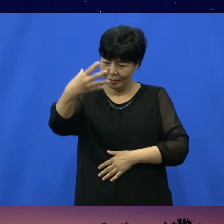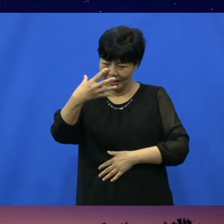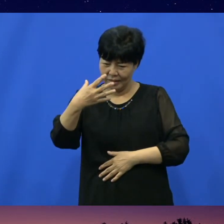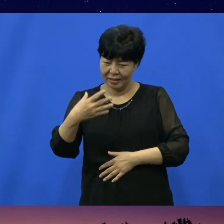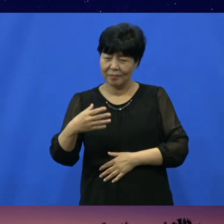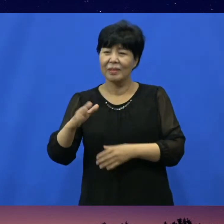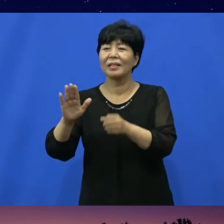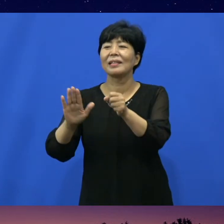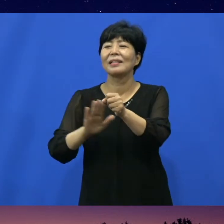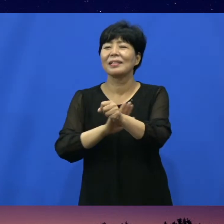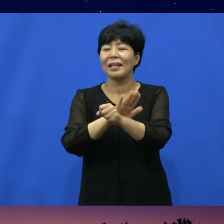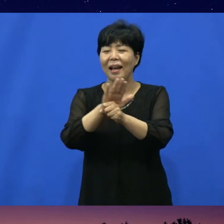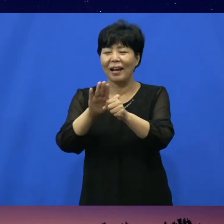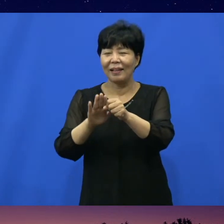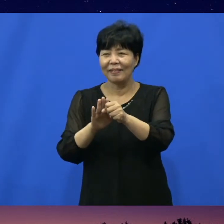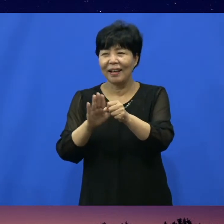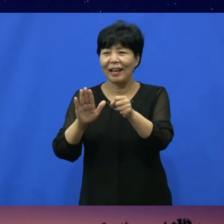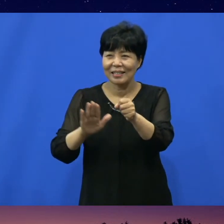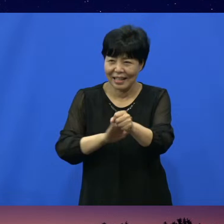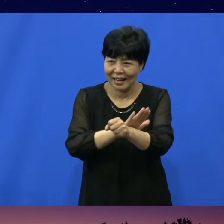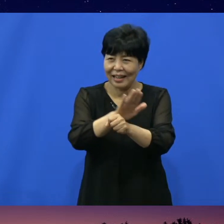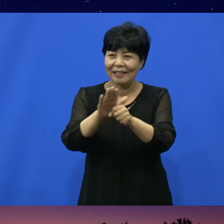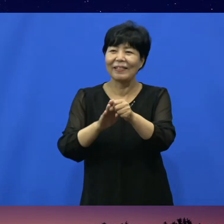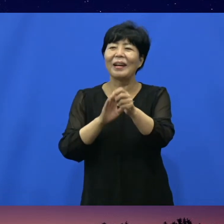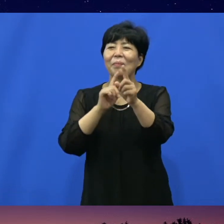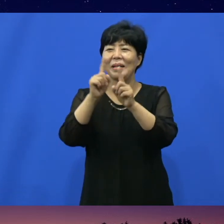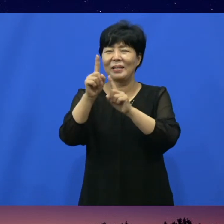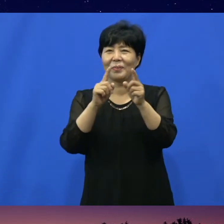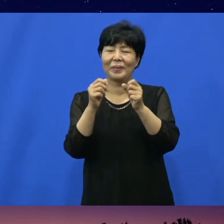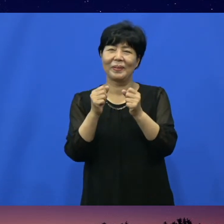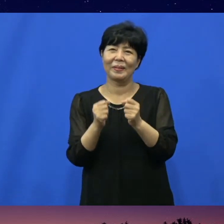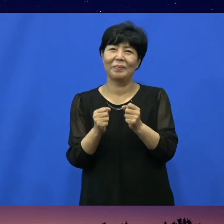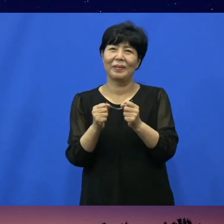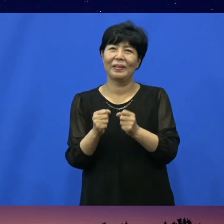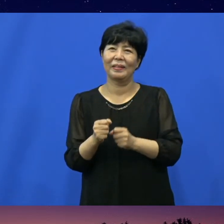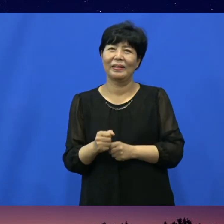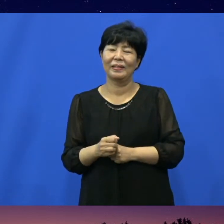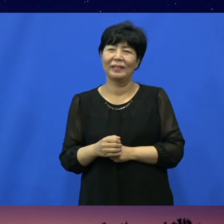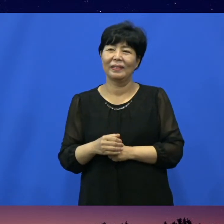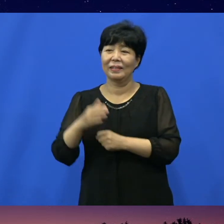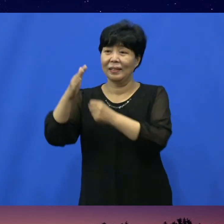요한계시록까지 하나님은 끊임없이 우리에게 말씀하세요. 난 널 사랑해.